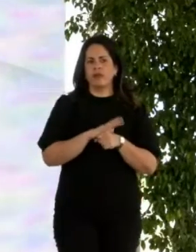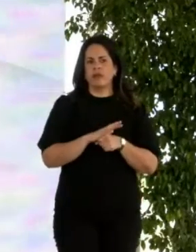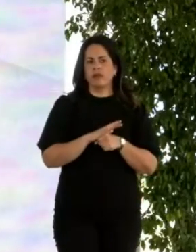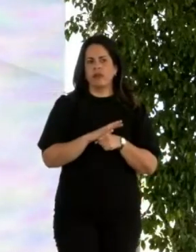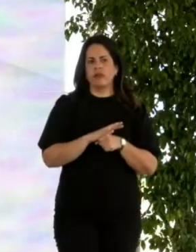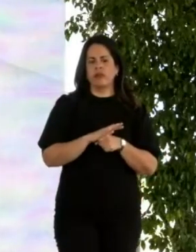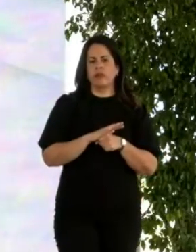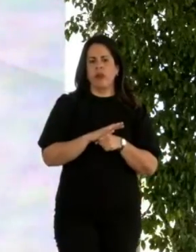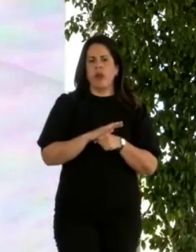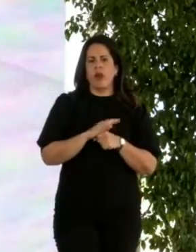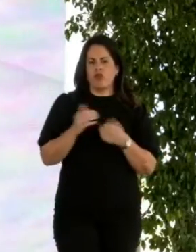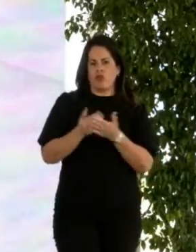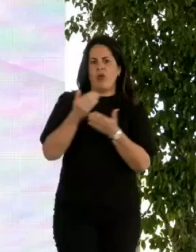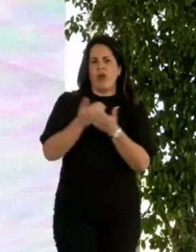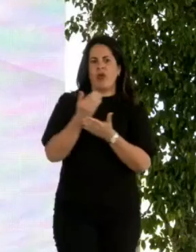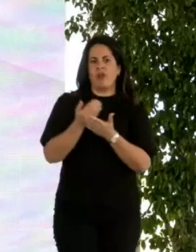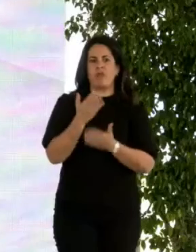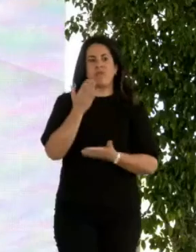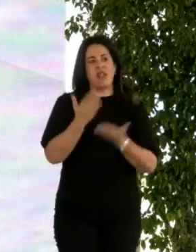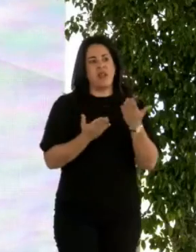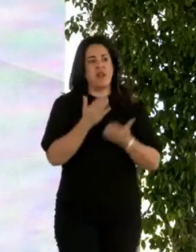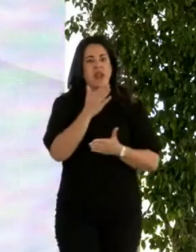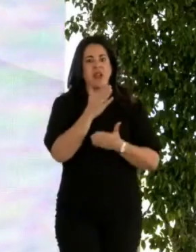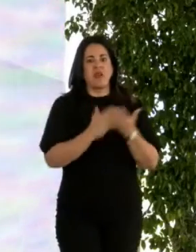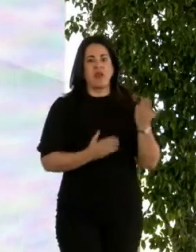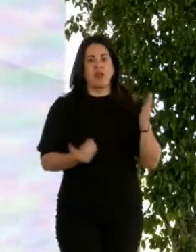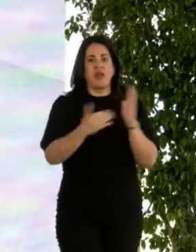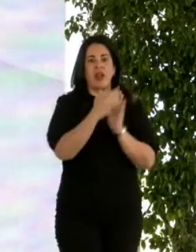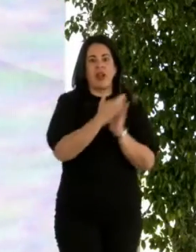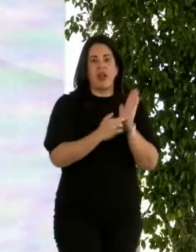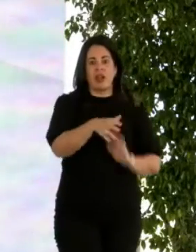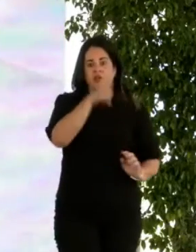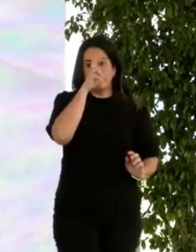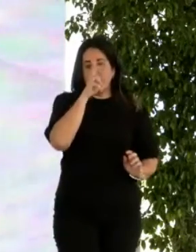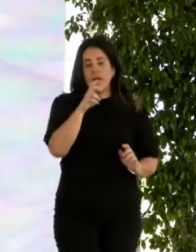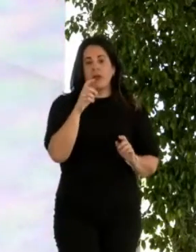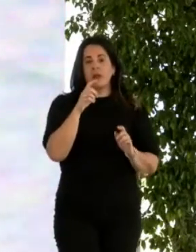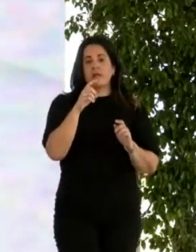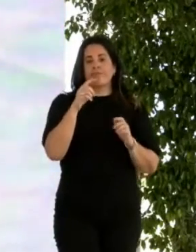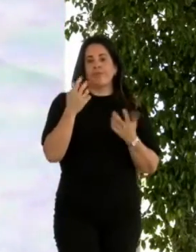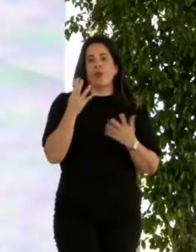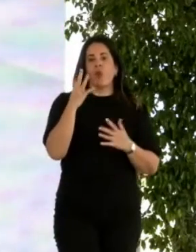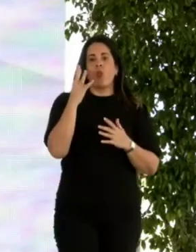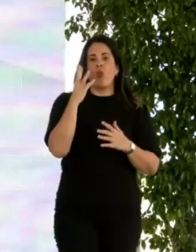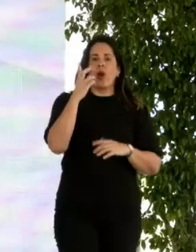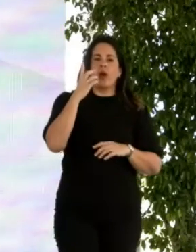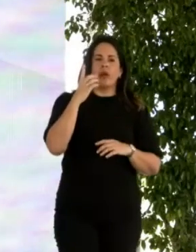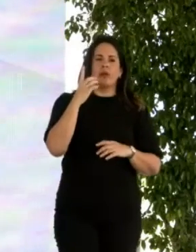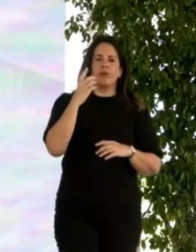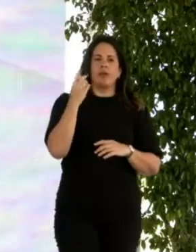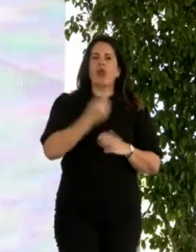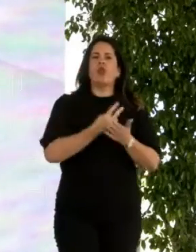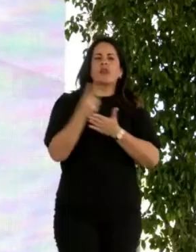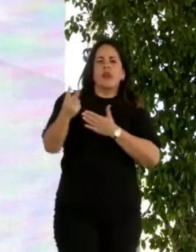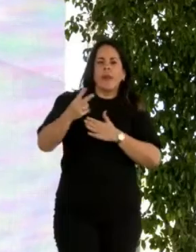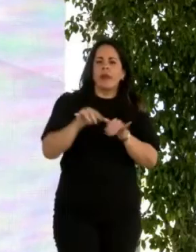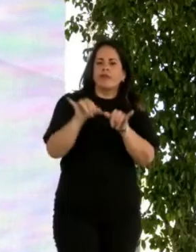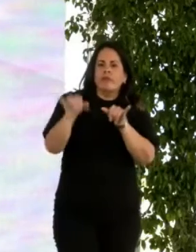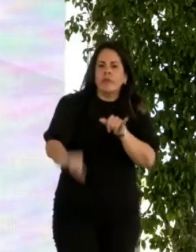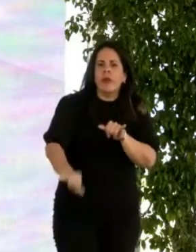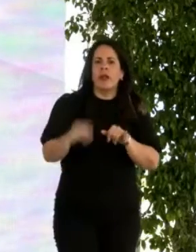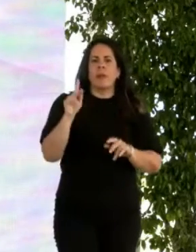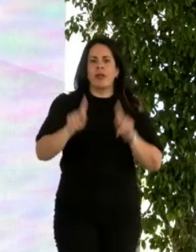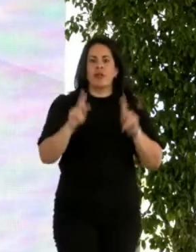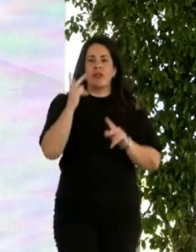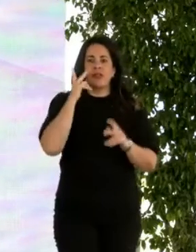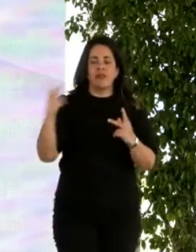puedan surgir unas restricciones en aeropuertos, particularmente cuarentena para personas que vengan de unos destinos en particulares. Se ha dicho que el gobierno